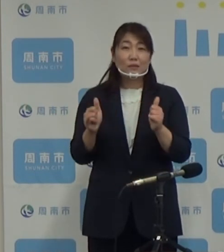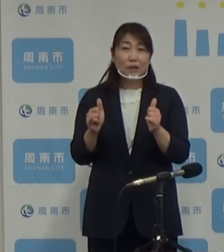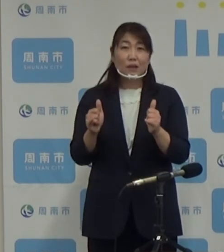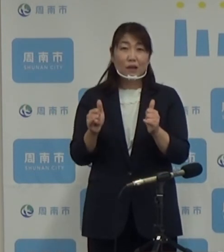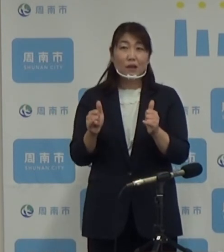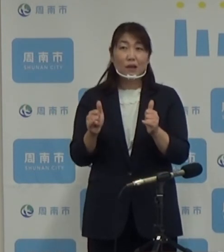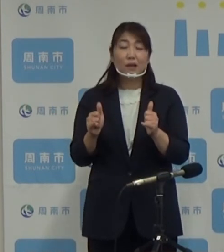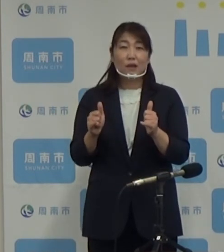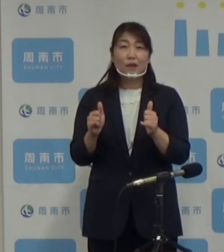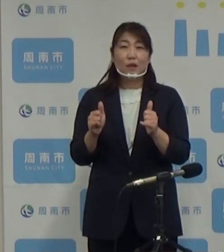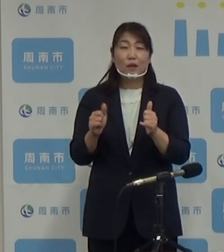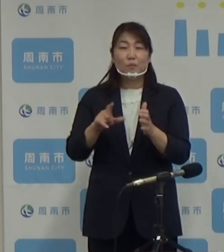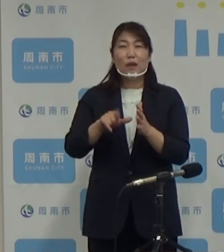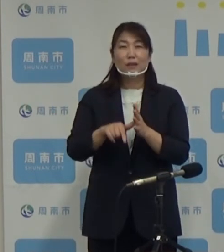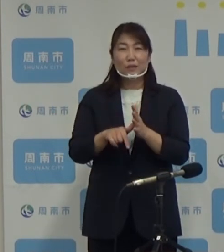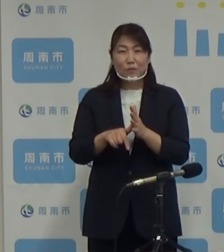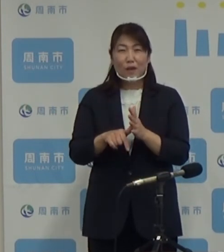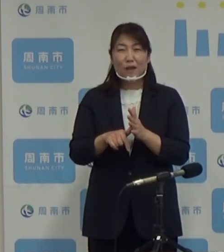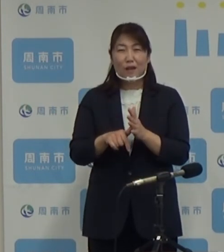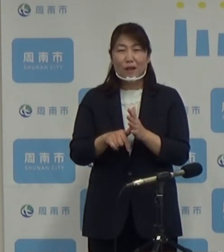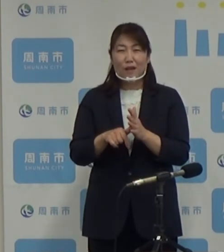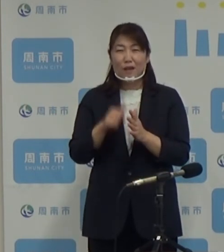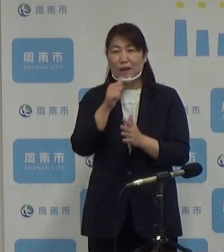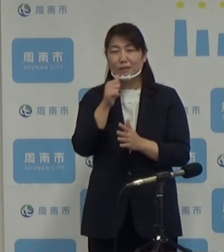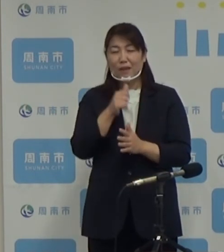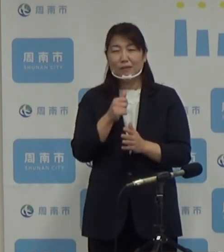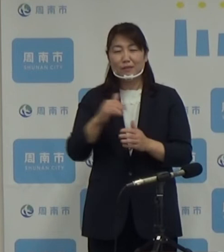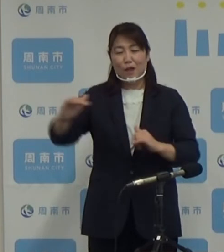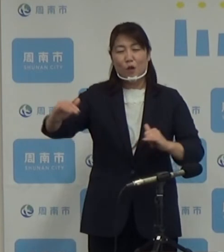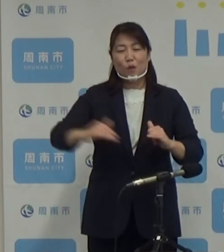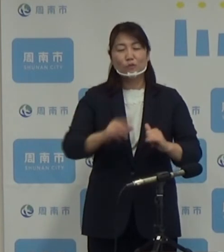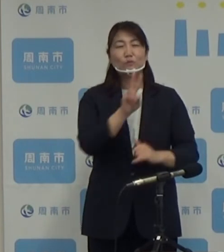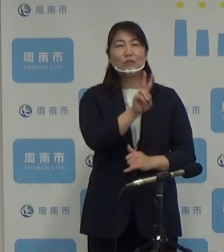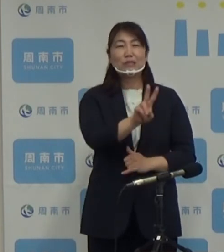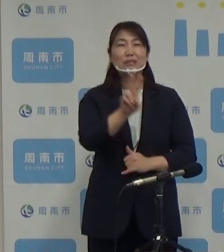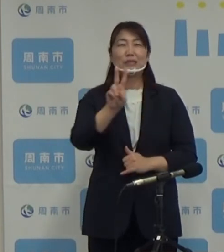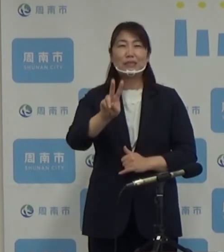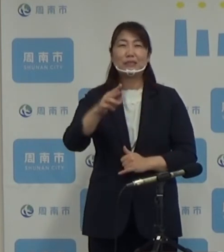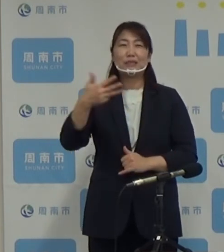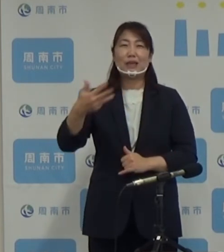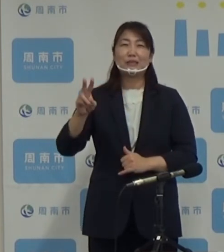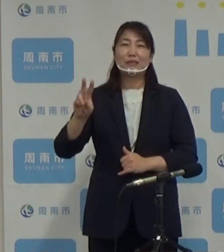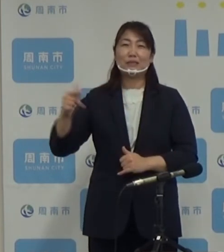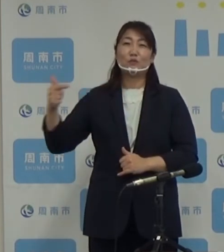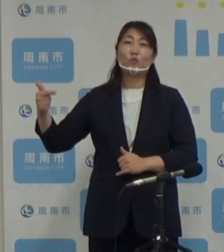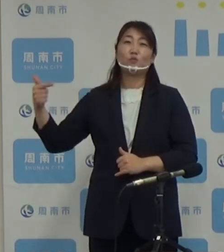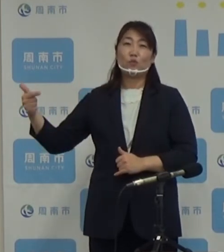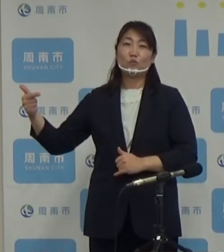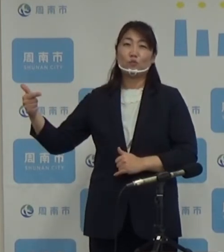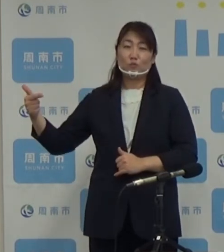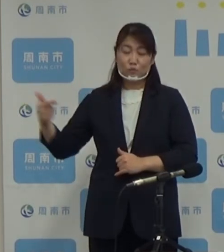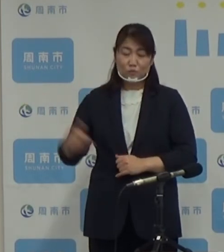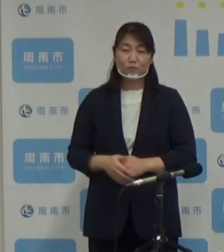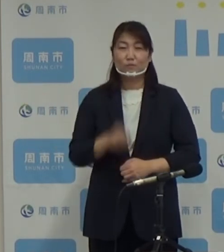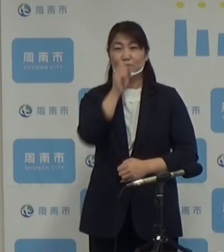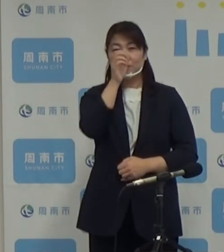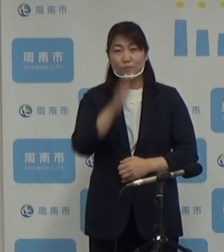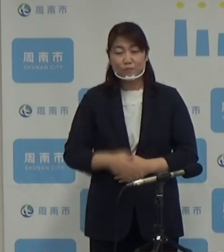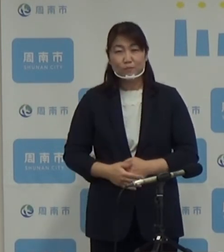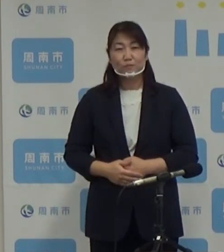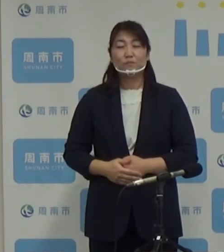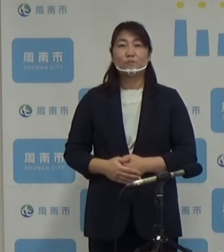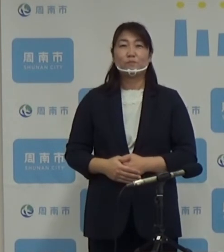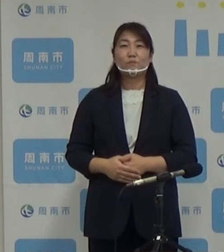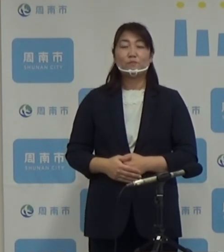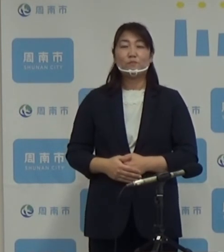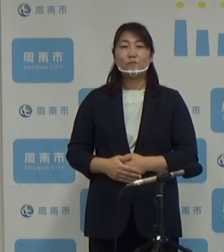もしあの啓発できる方がいらっしゃいましたらお願いします fax 番号が22-8に66です宜しくお願いします